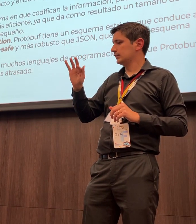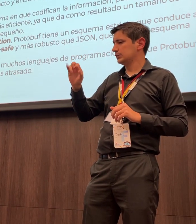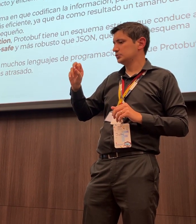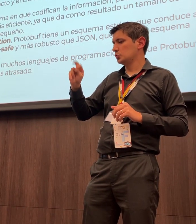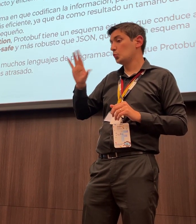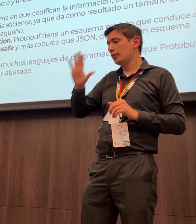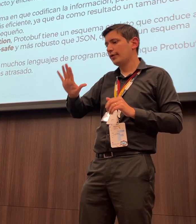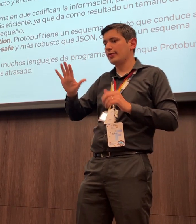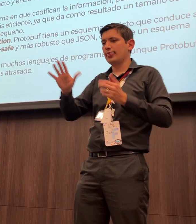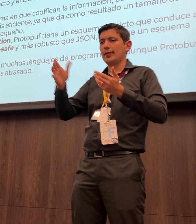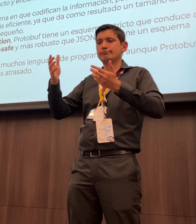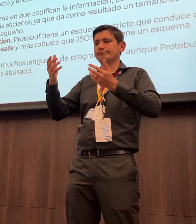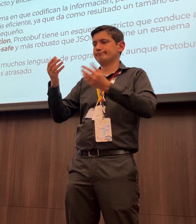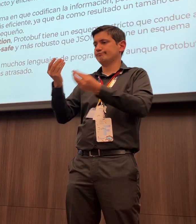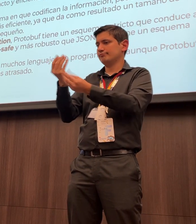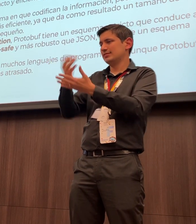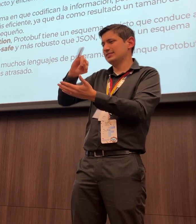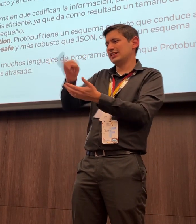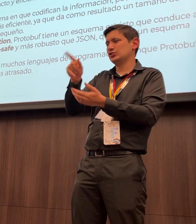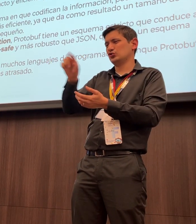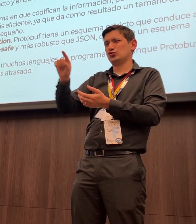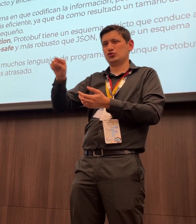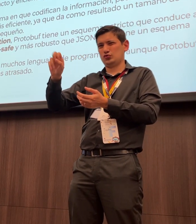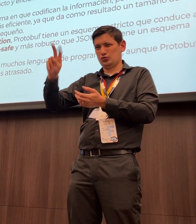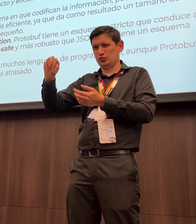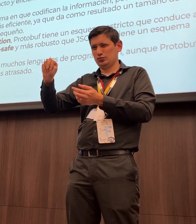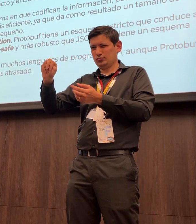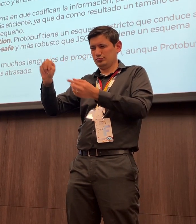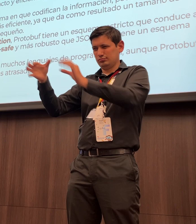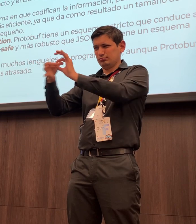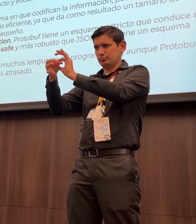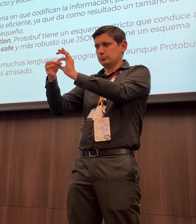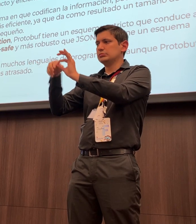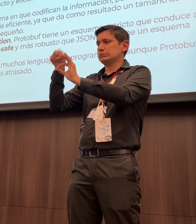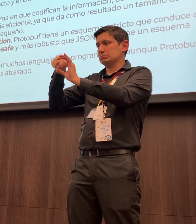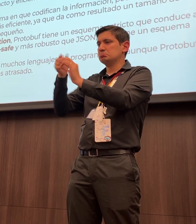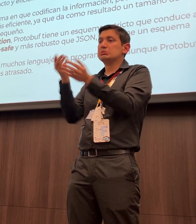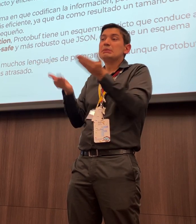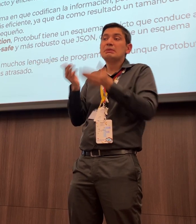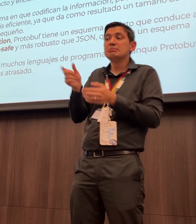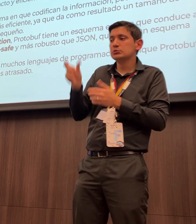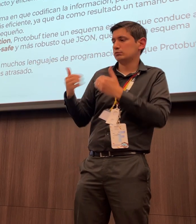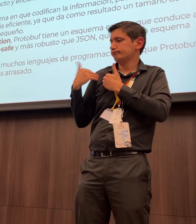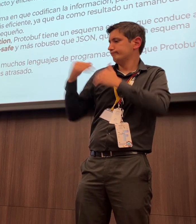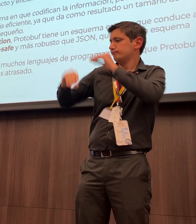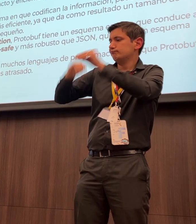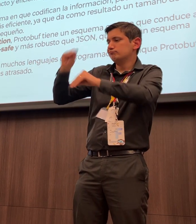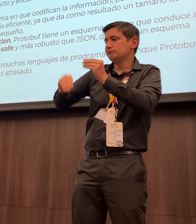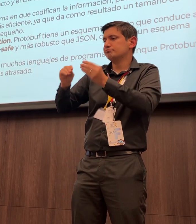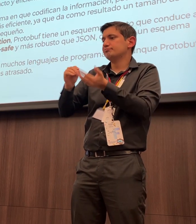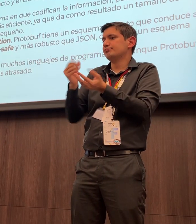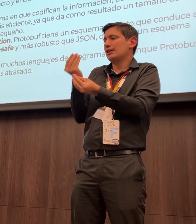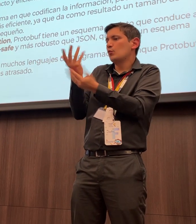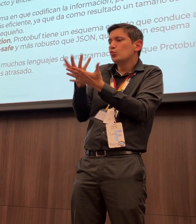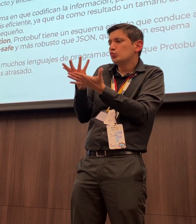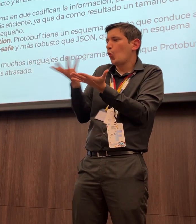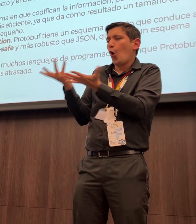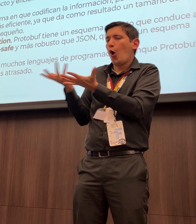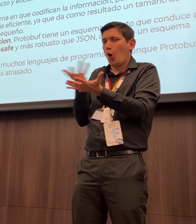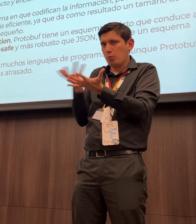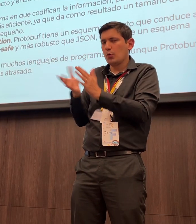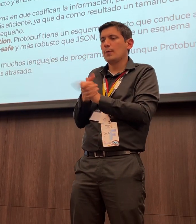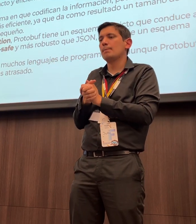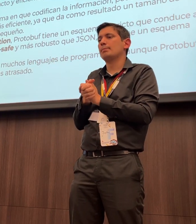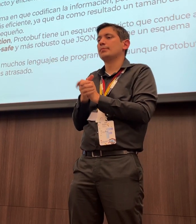un esquema. Si han lidiado con JSON, en realidad esto queda un poco más a criterio del desarrollador, de cómo definir el esquema. En general